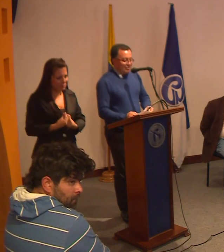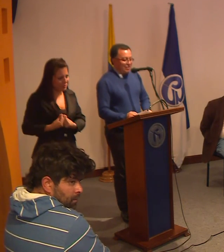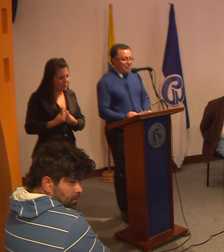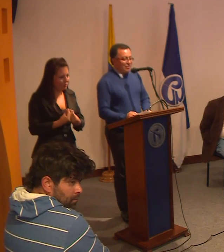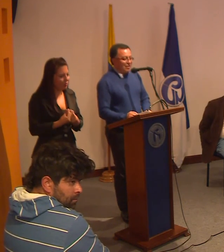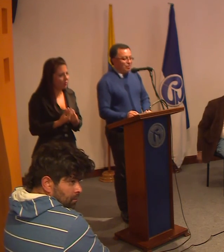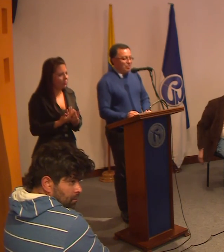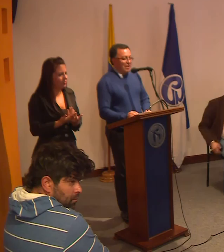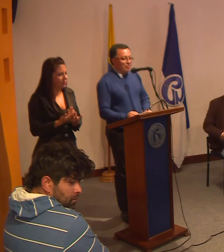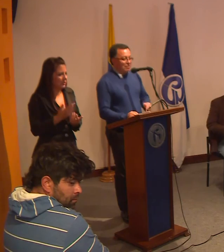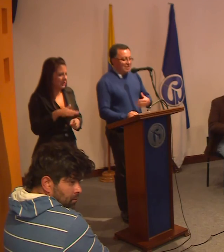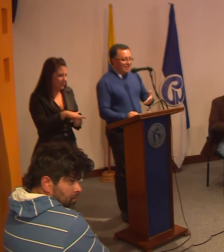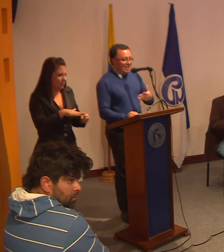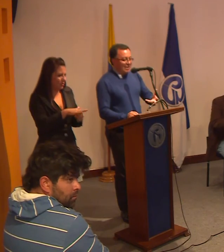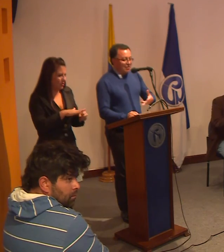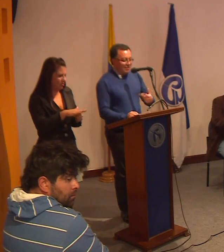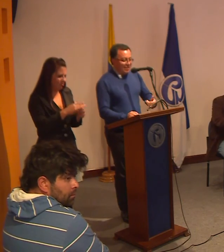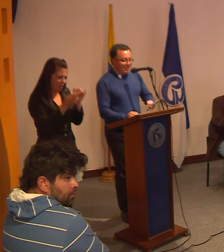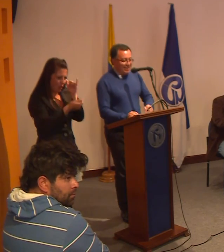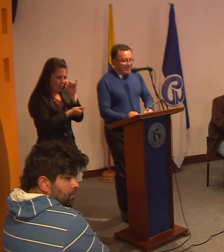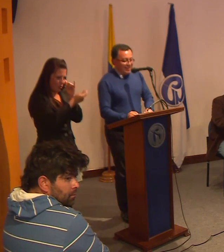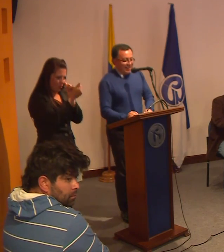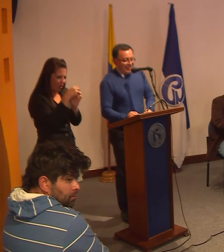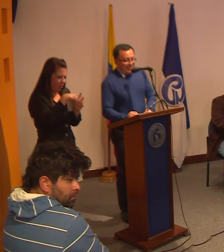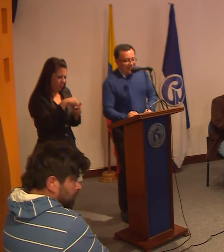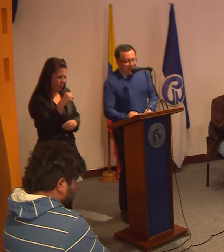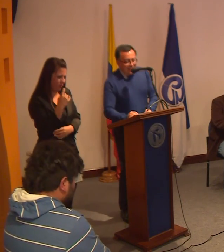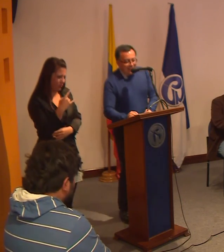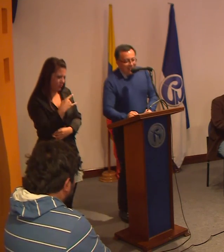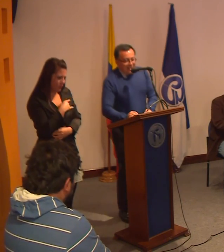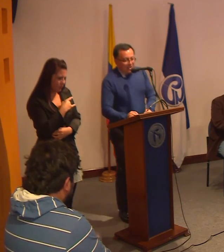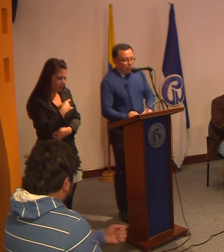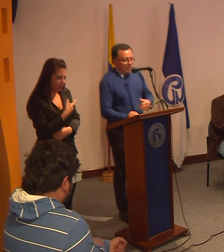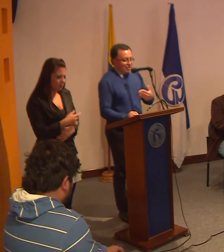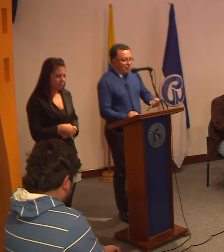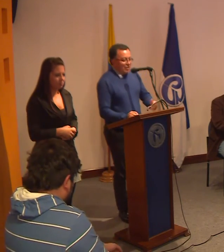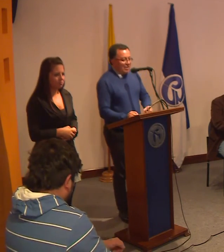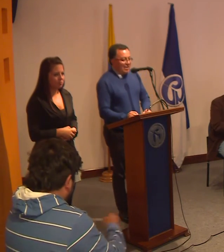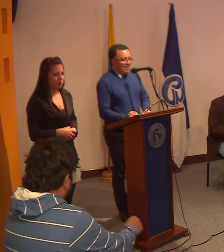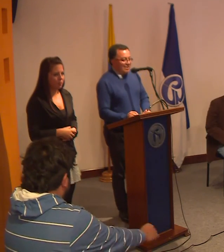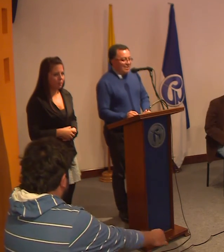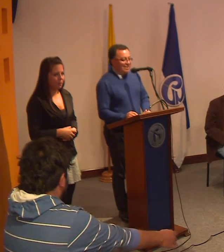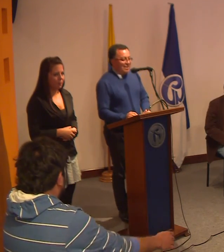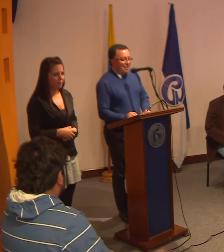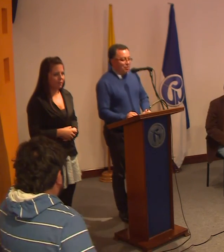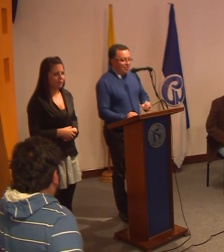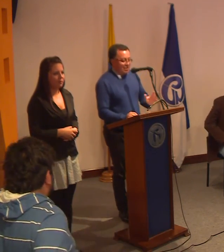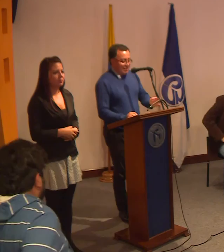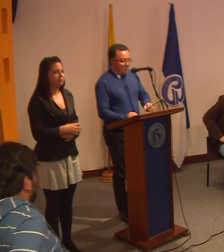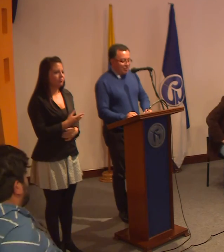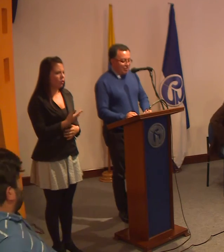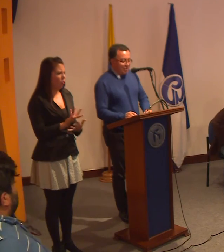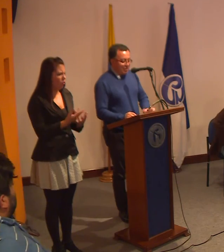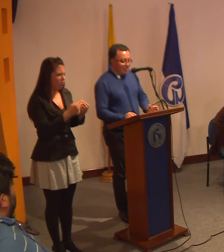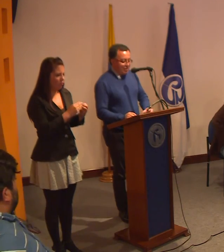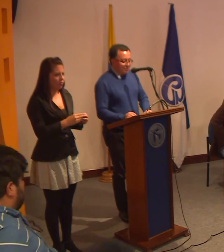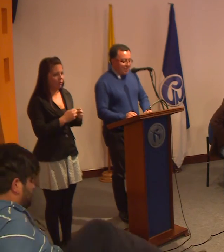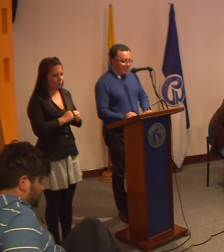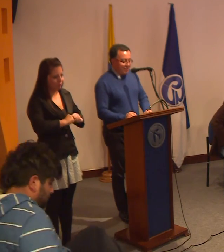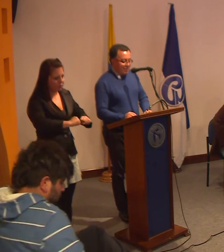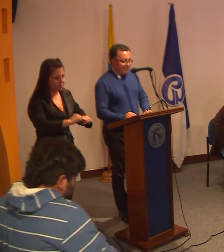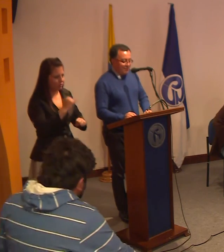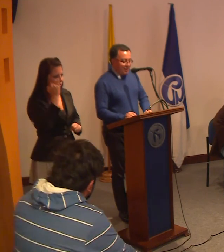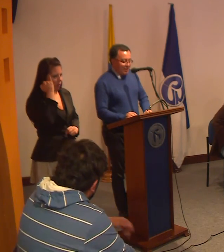de la situación económica de la universidad a través del esfuerzo, de las iniciativas, del posicionamiento